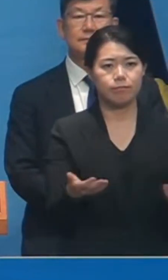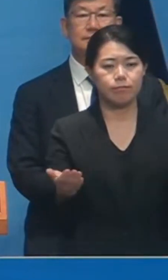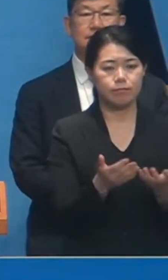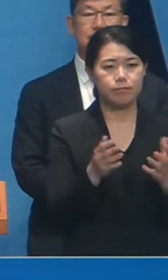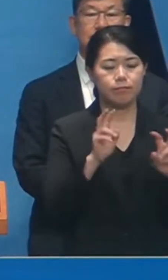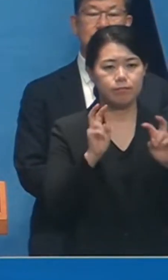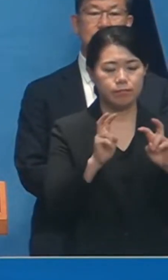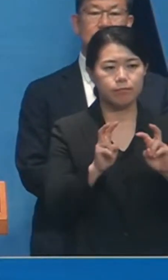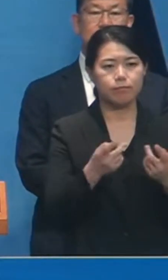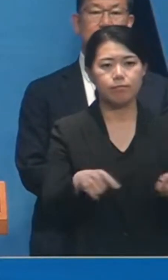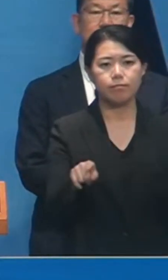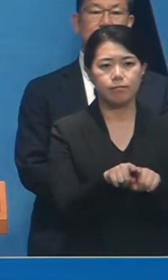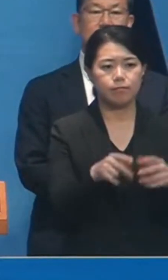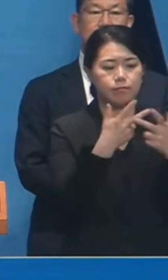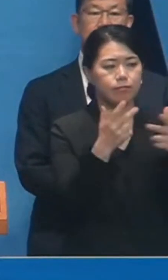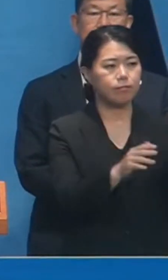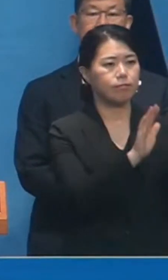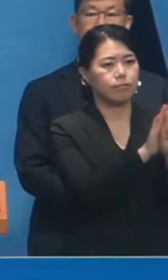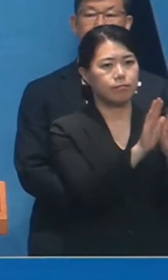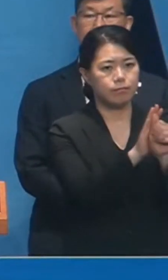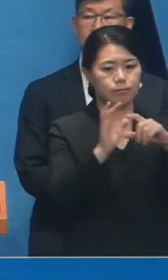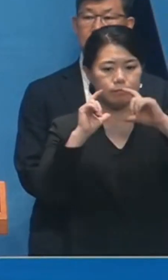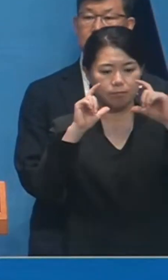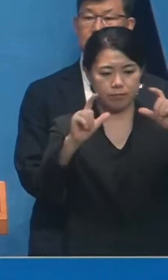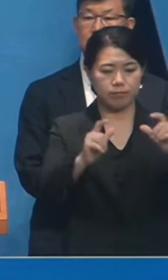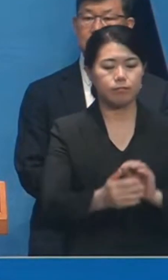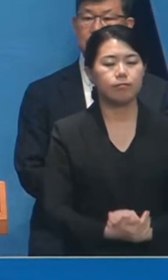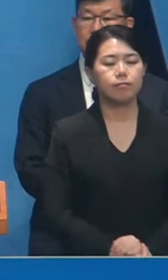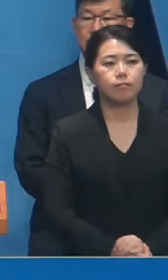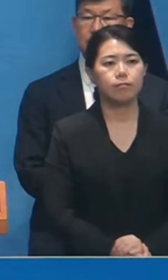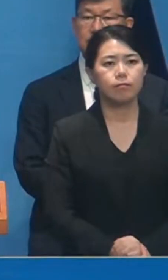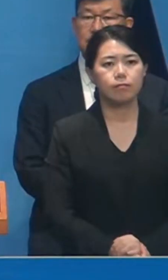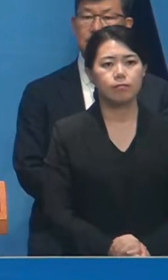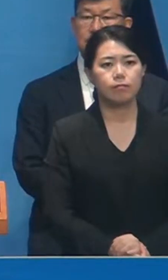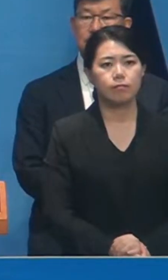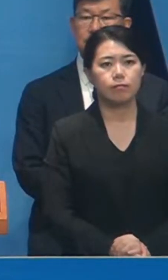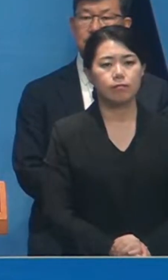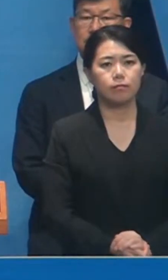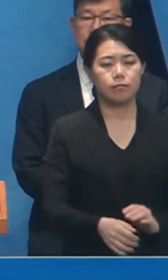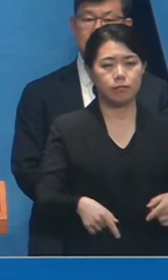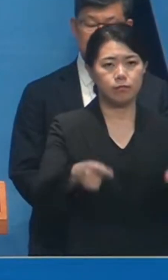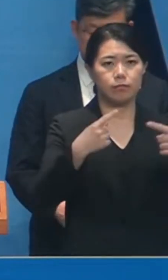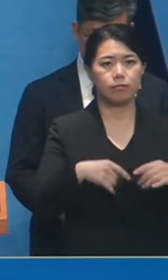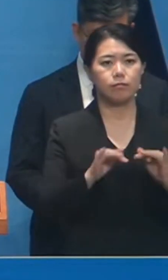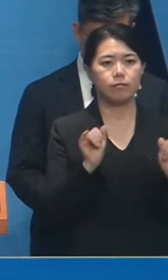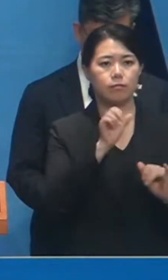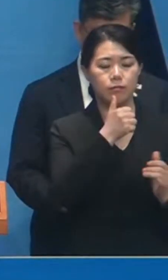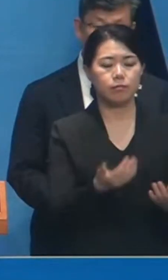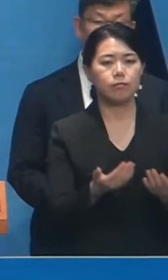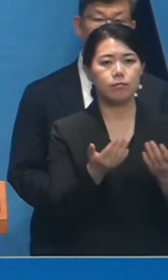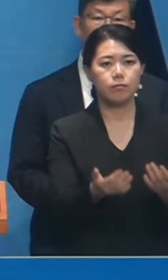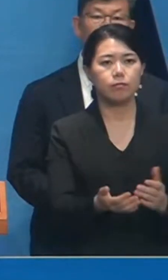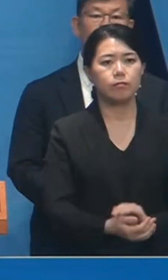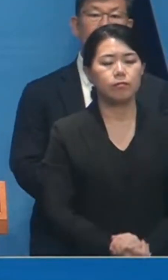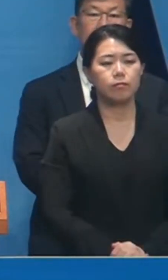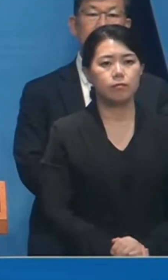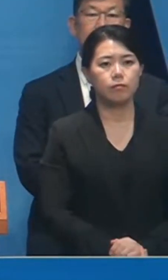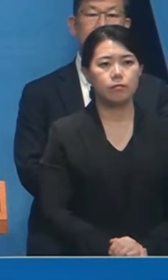택배산업노사공동 이재명 후보 지지선언 기자회견을 하도록 하겠습니다. 먼저 참석자를